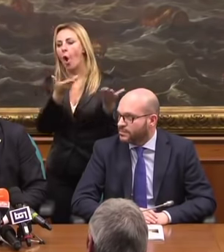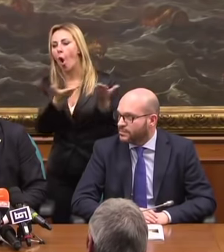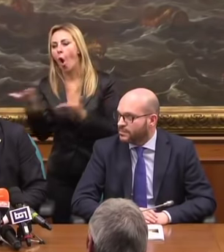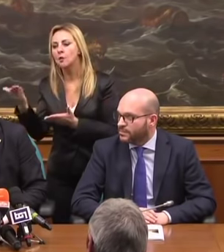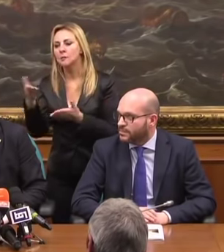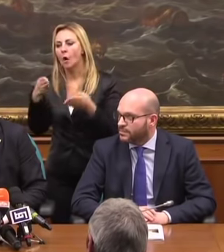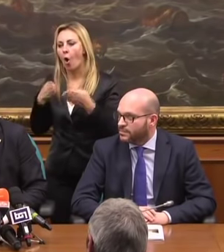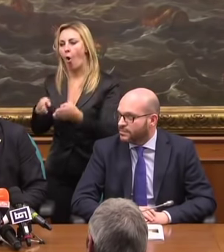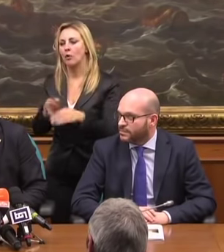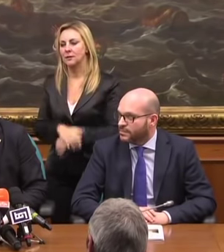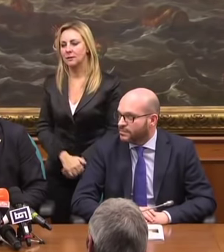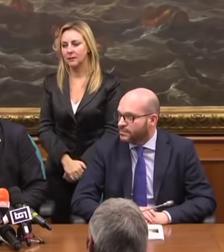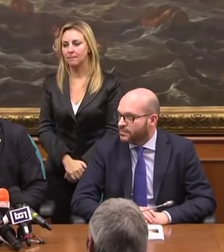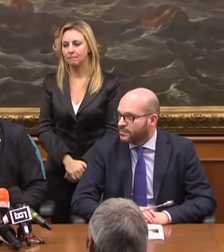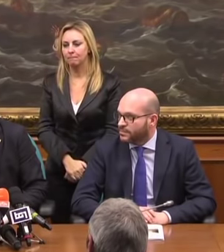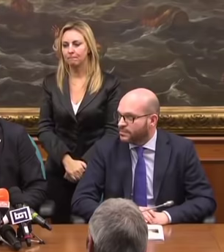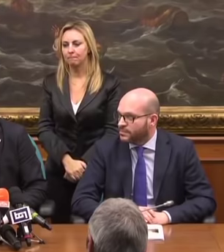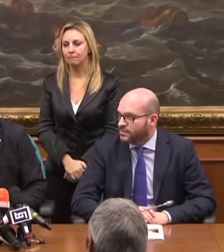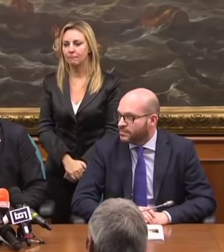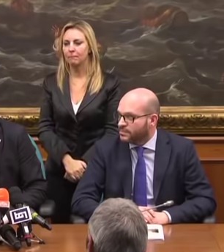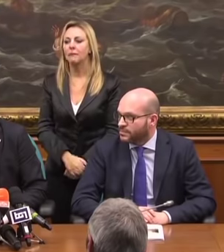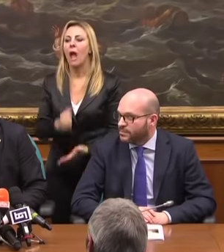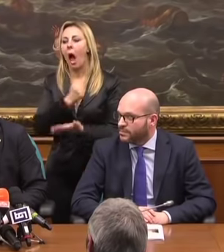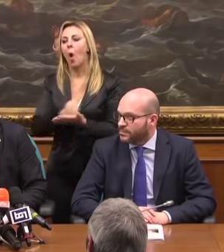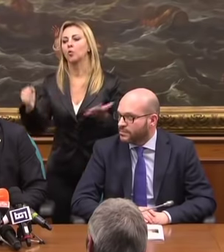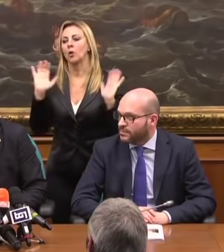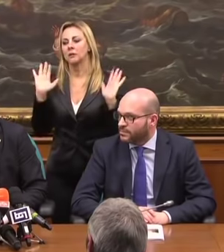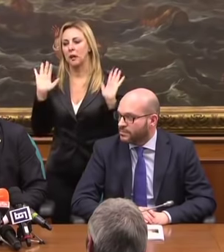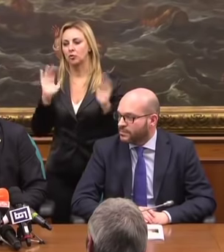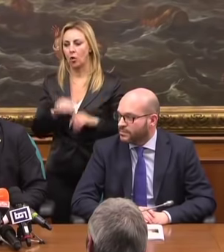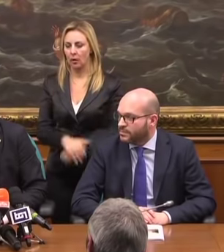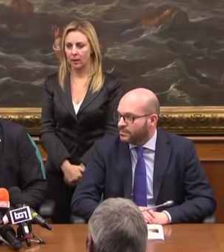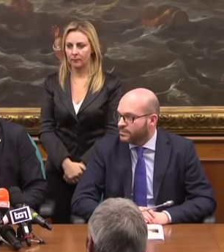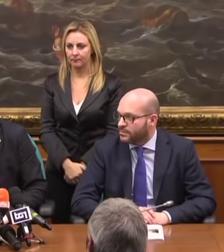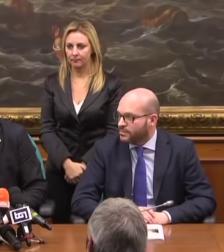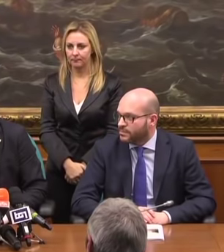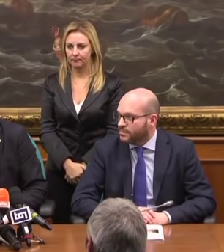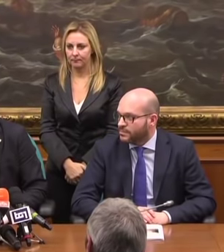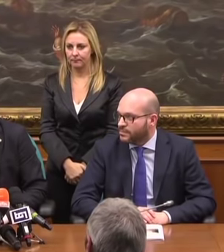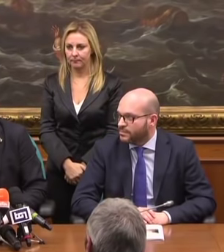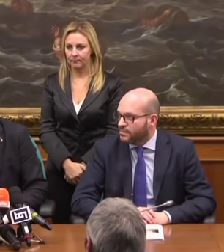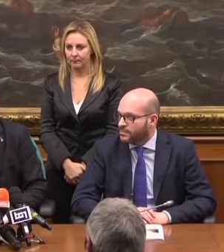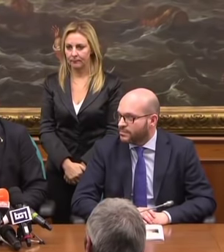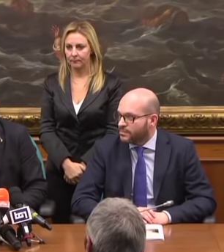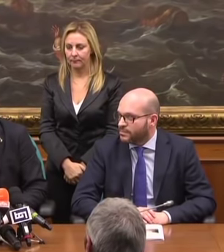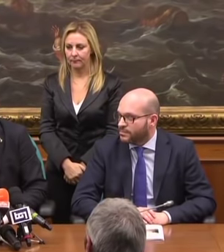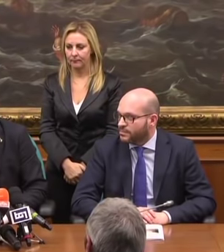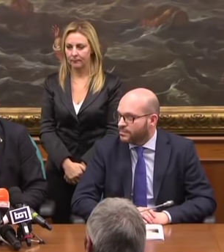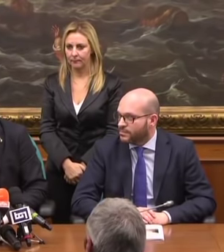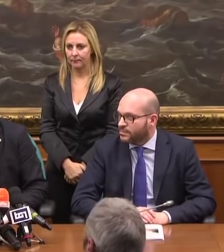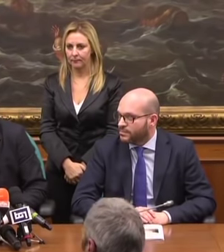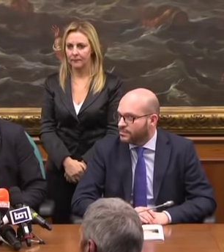questi corsi, e quindi si tratta di un'autorizzazione.